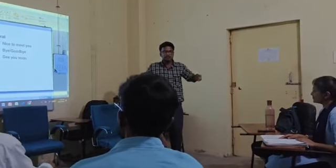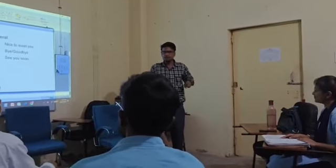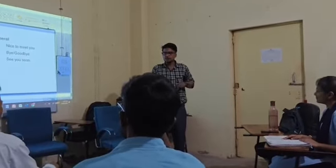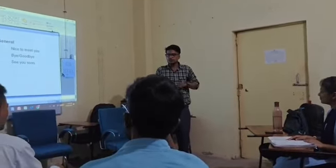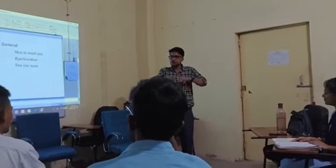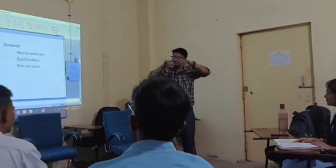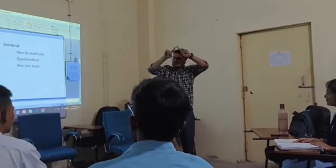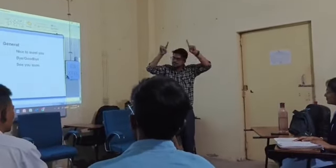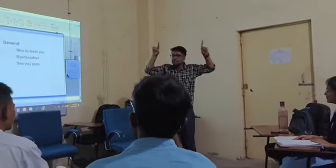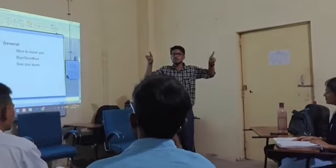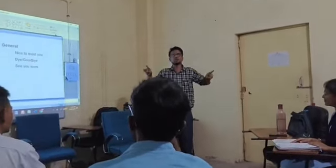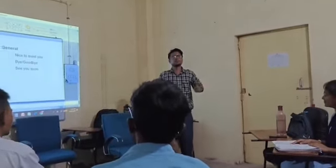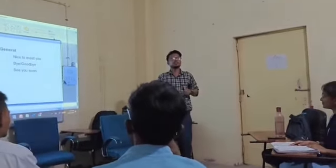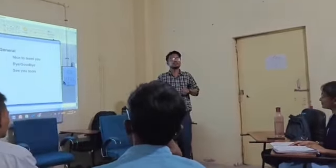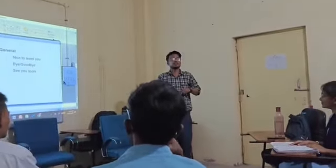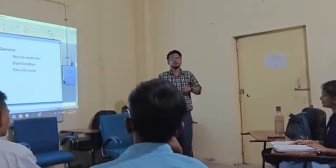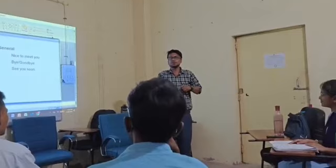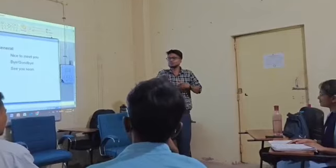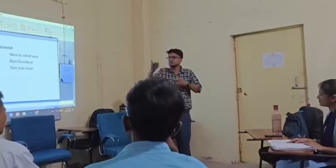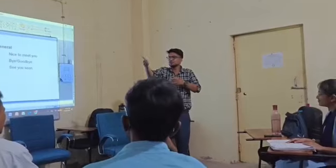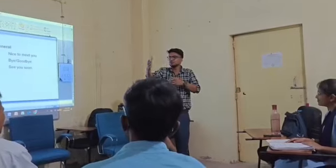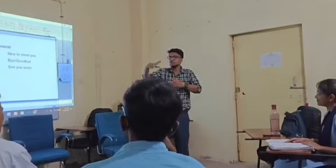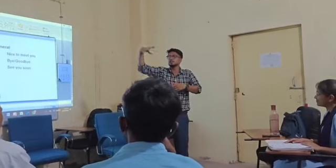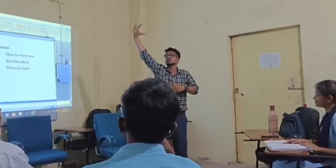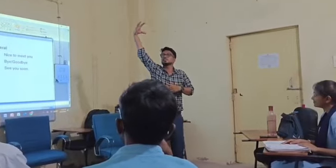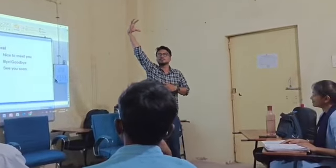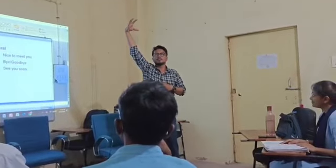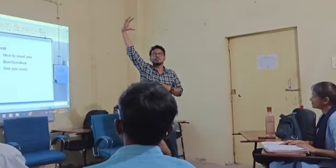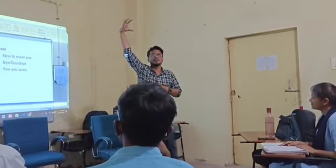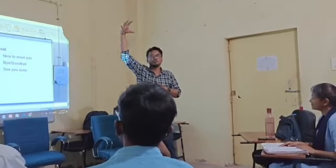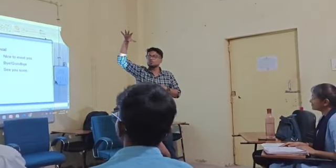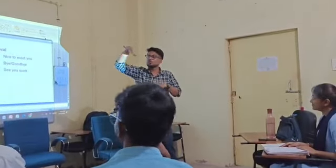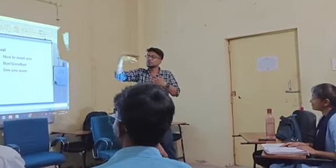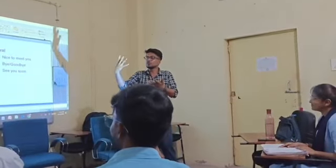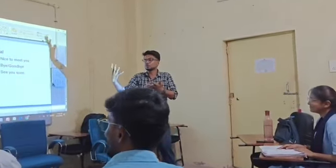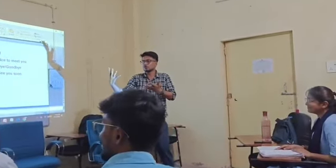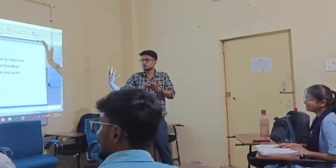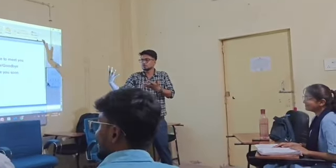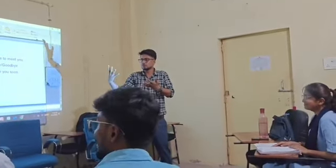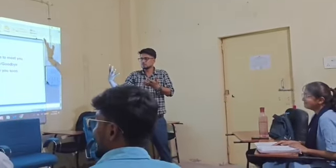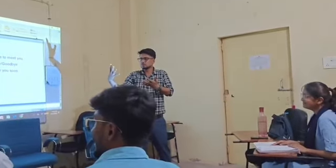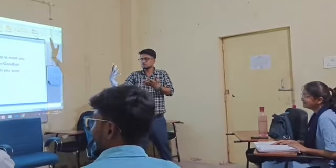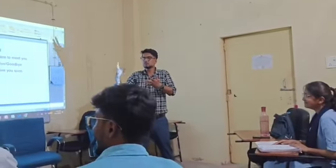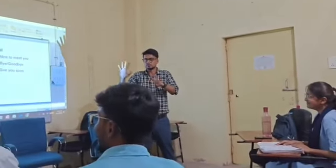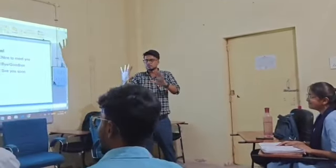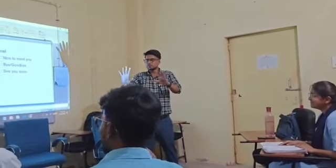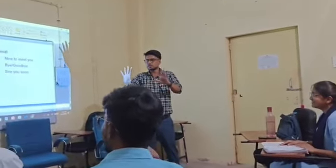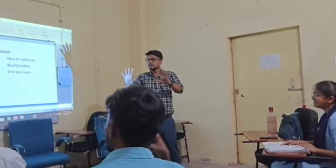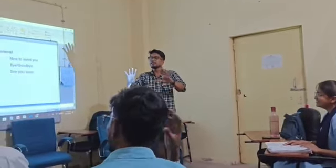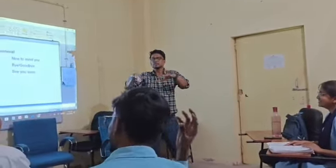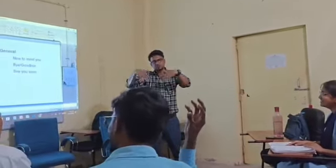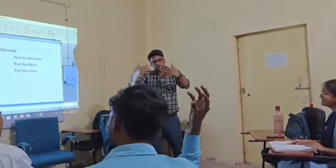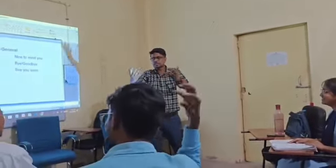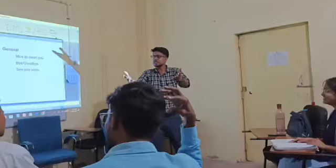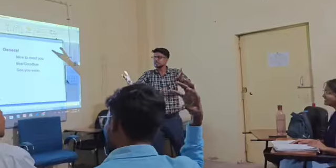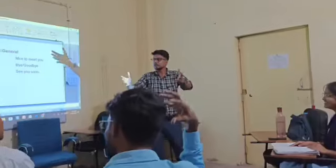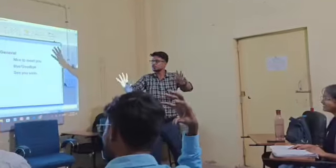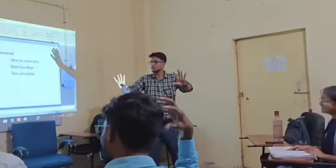है। तो इसी एरिया में साइन करना। अब जैसे उन्होंने किया था ऐसे, तो वो नहीं होगा, ठीक है। नहीं सीखना है, कोई बात